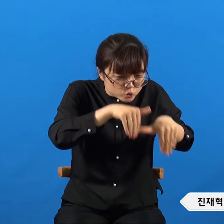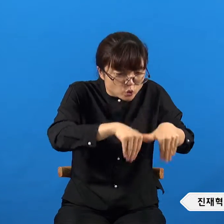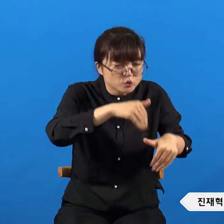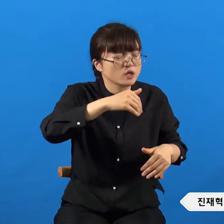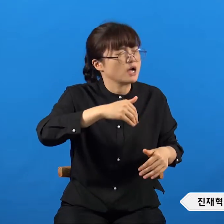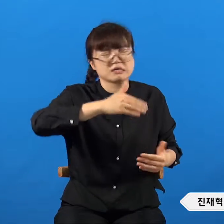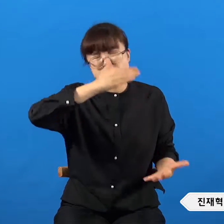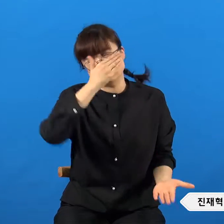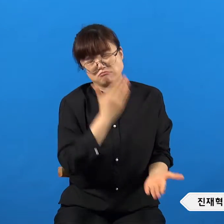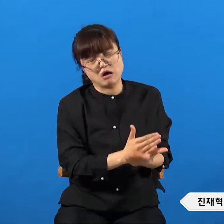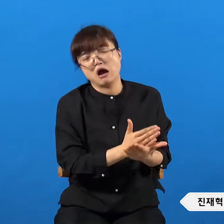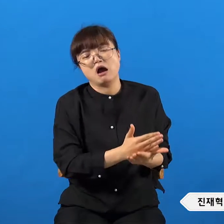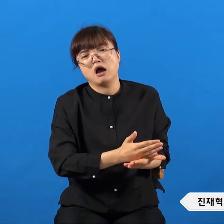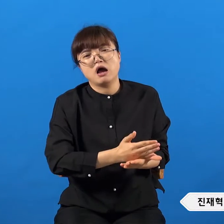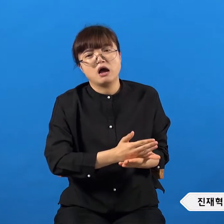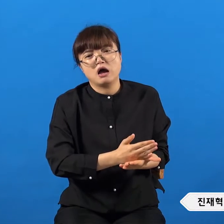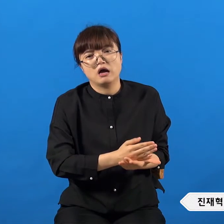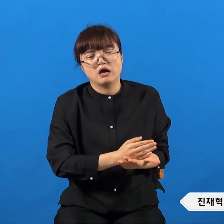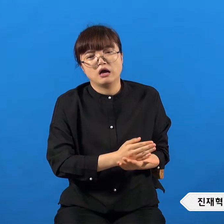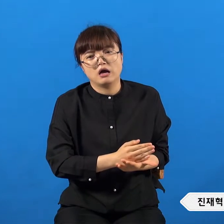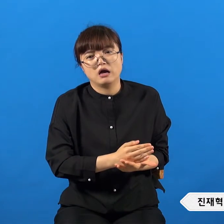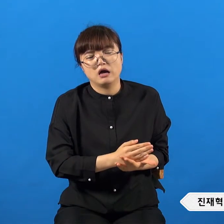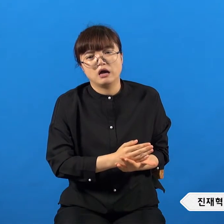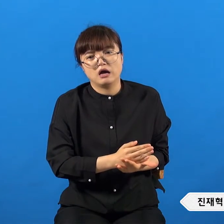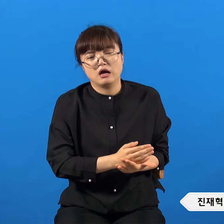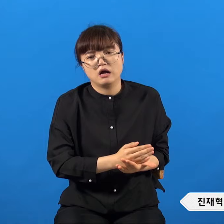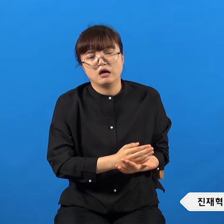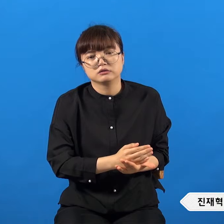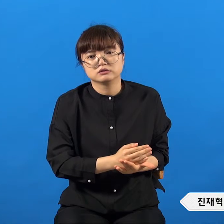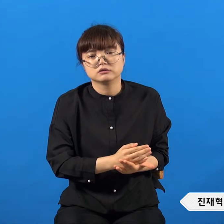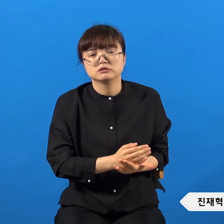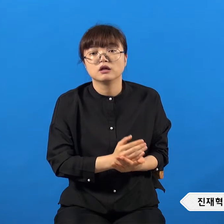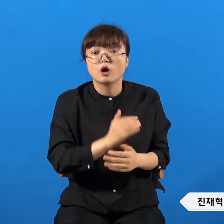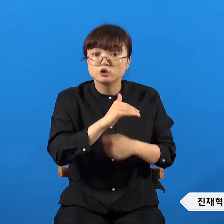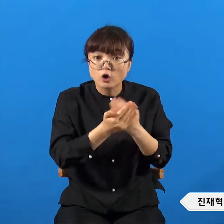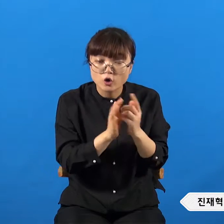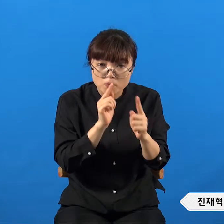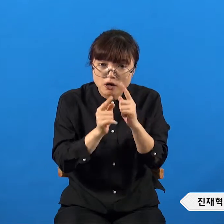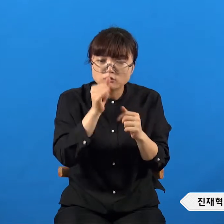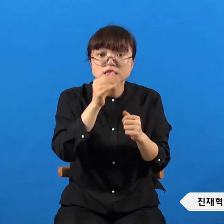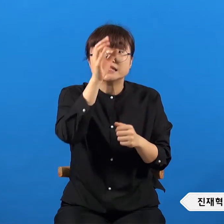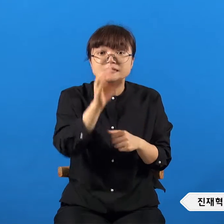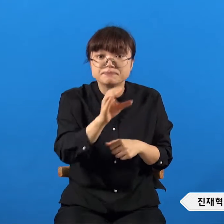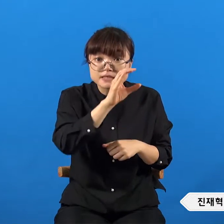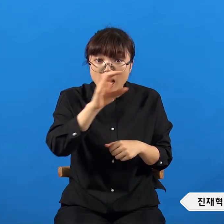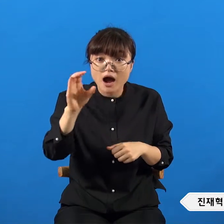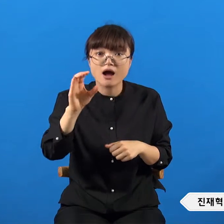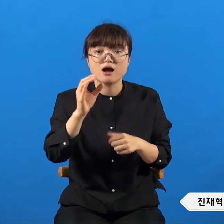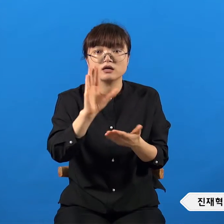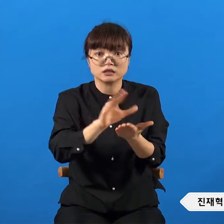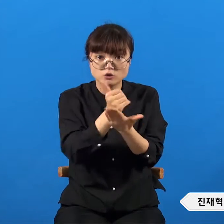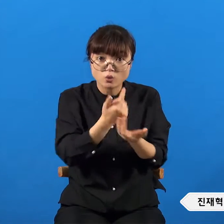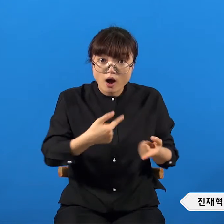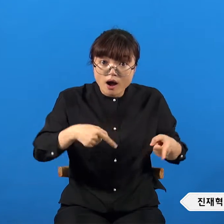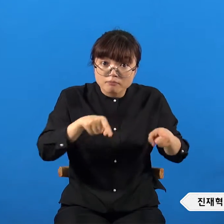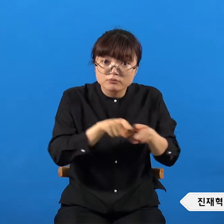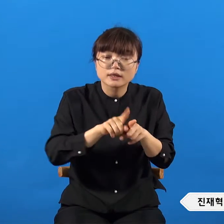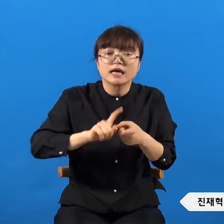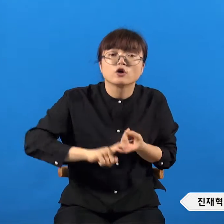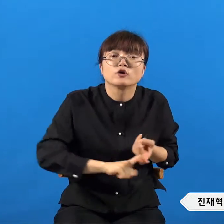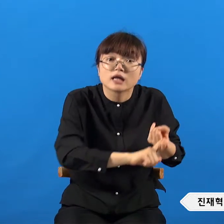종노릇 하지 않는다라고 성경은 말씀하시며 내가 십자가에 그리스도와